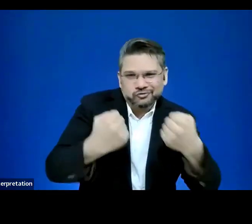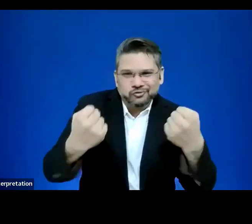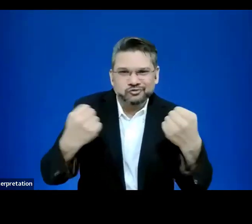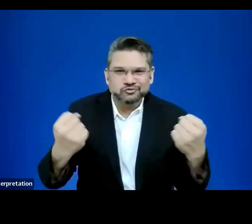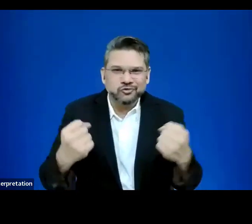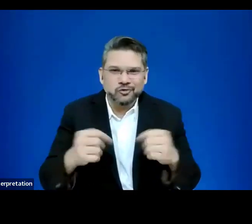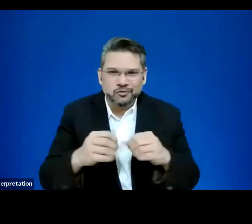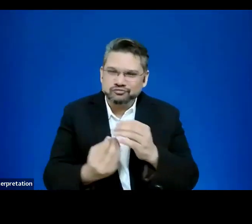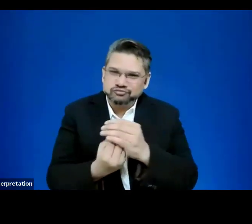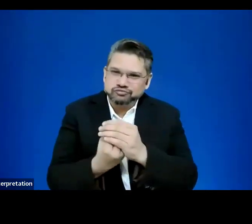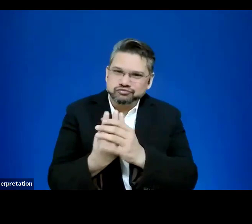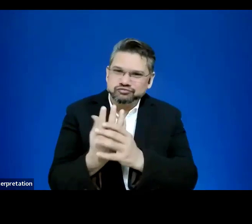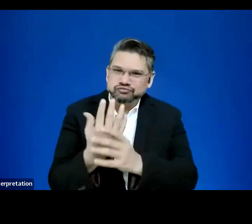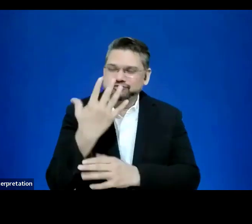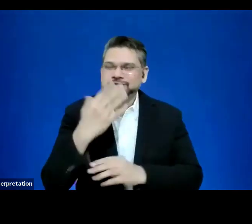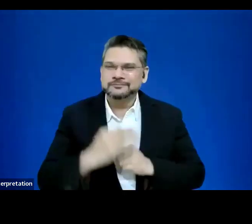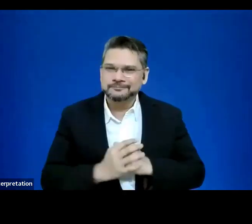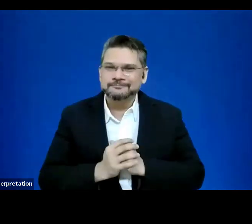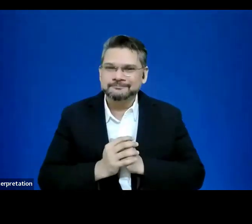群。